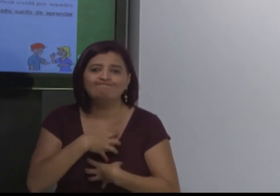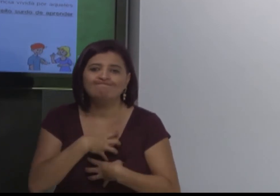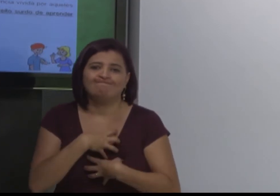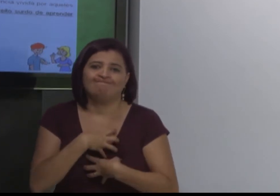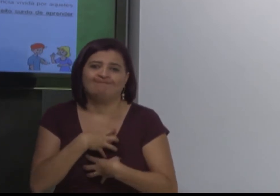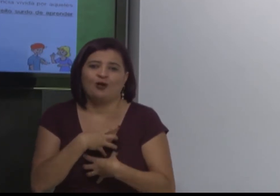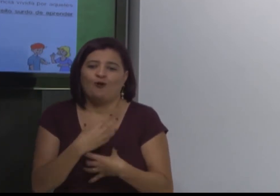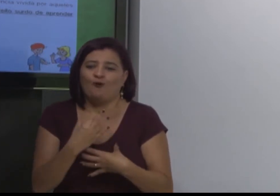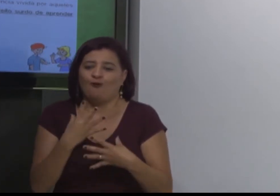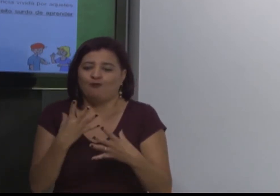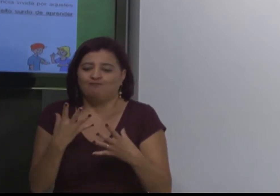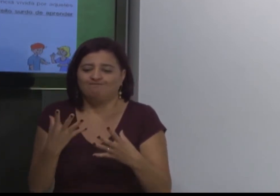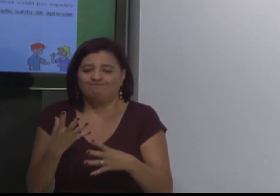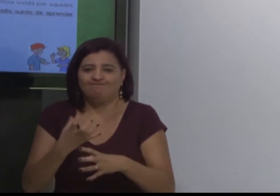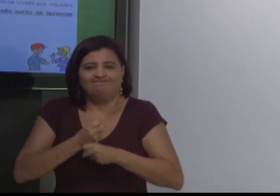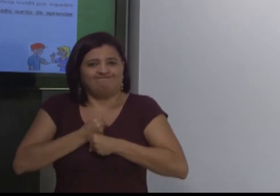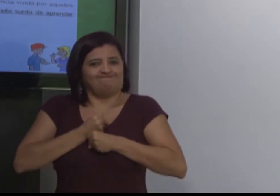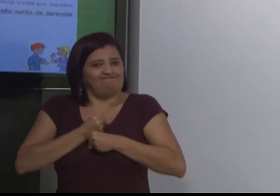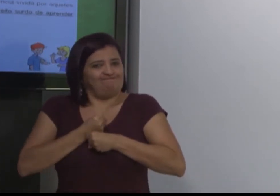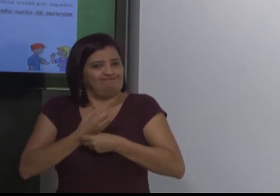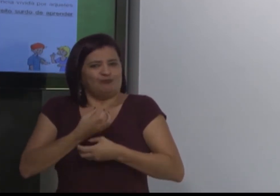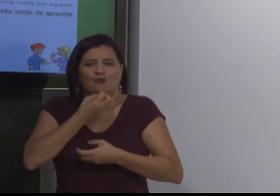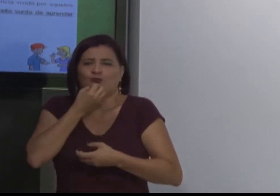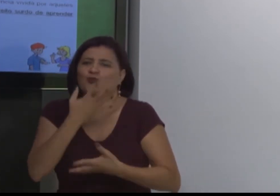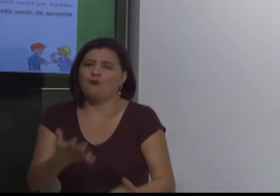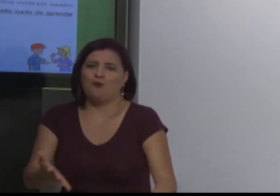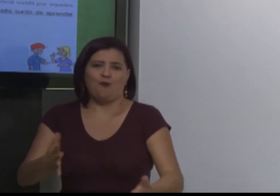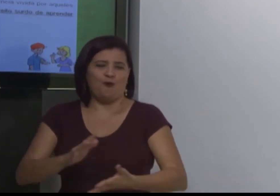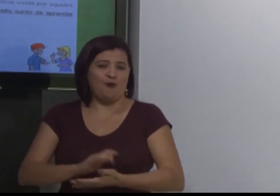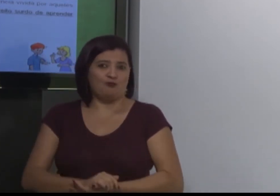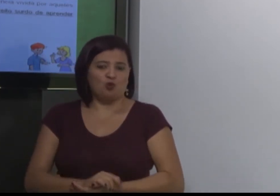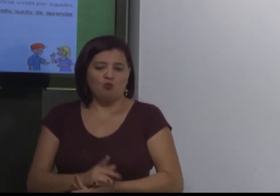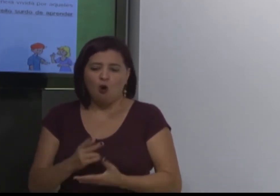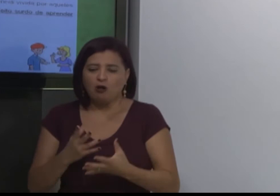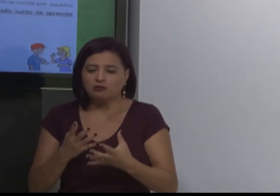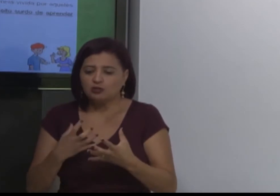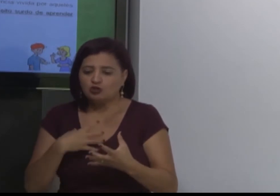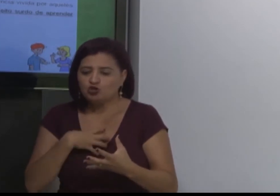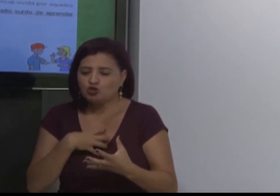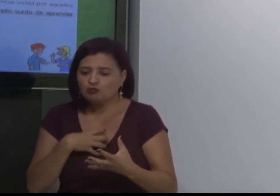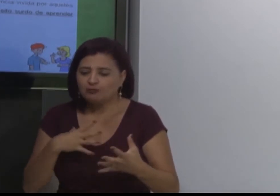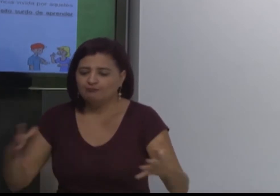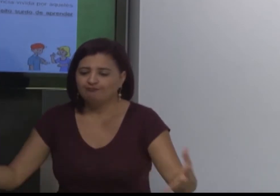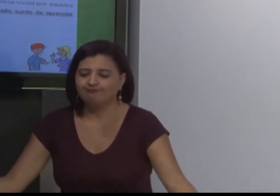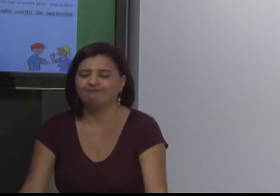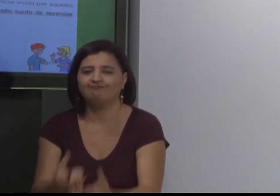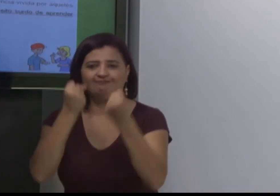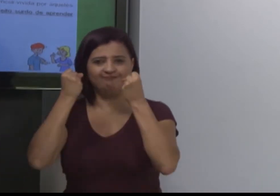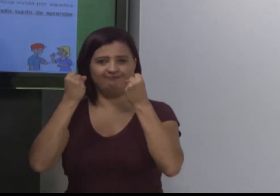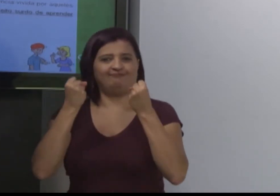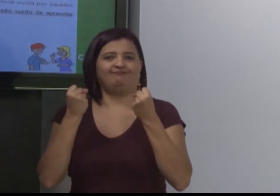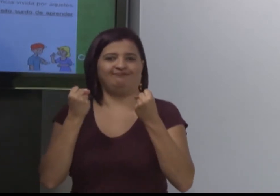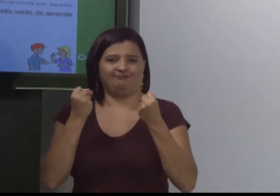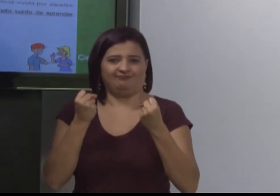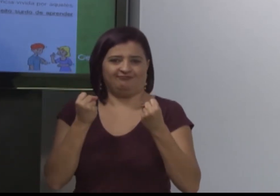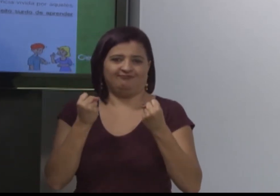emocionante. É uma pedagogia que aceita o surdo. A criança surda, ela vai se